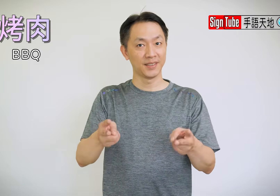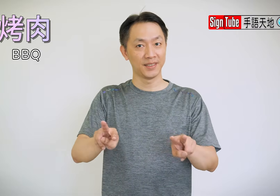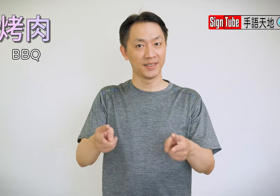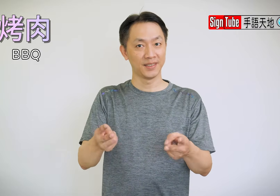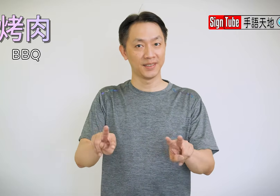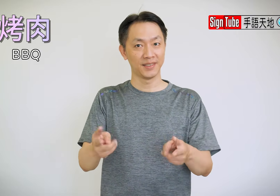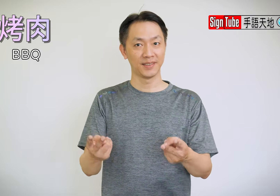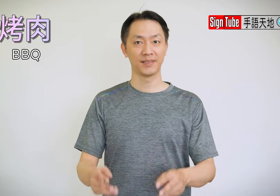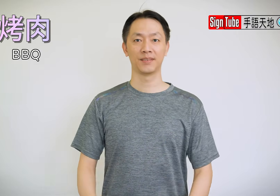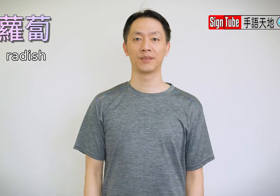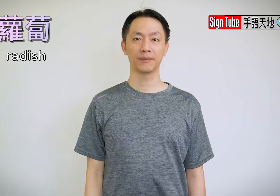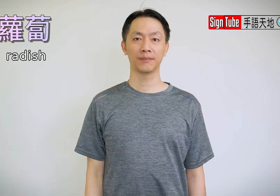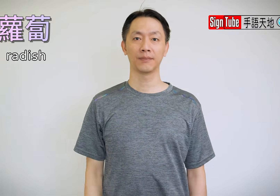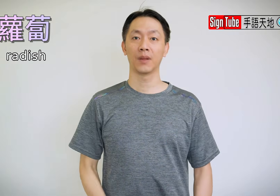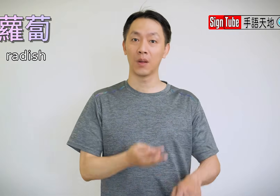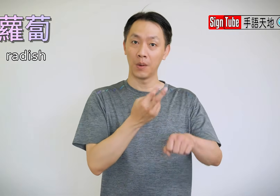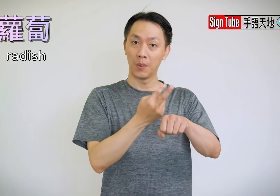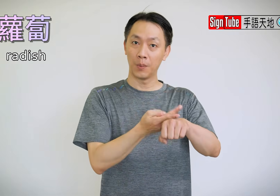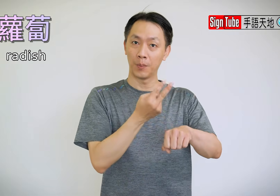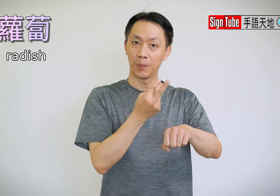烤肉、萝卜、